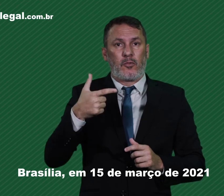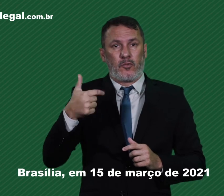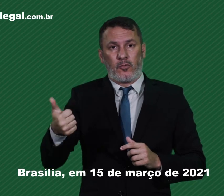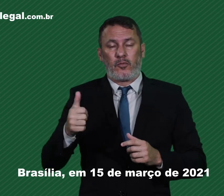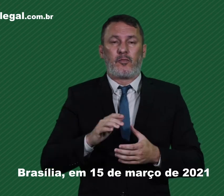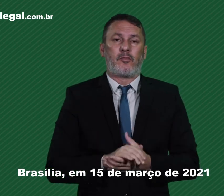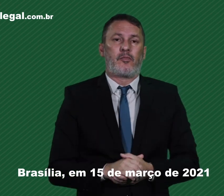2021